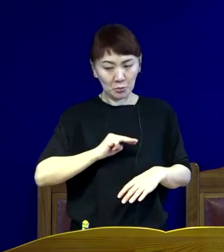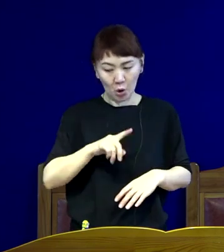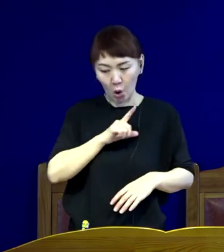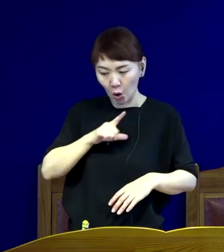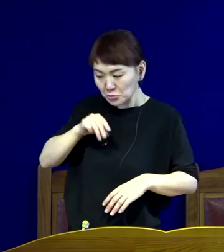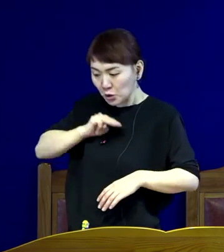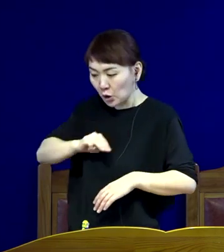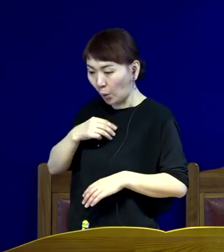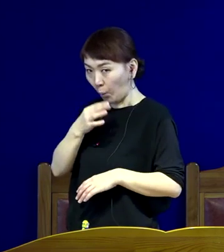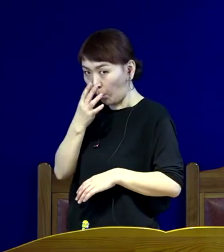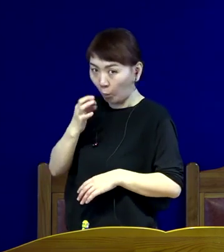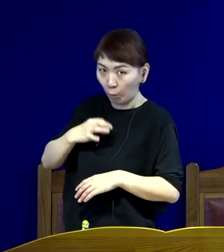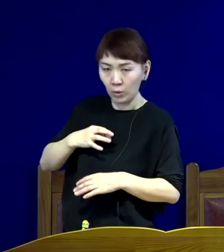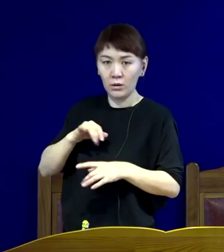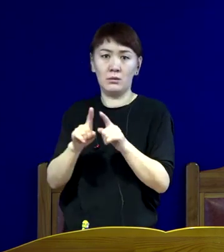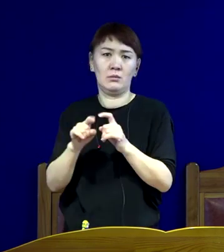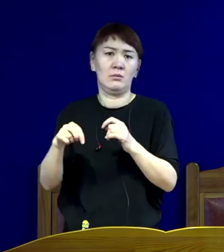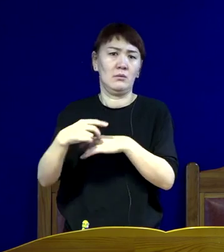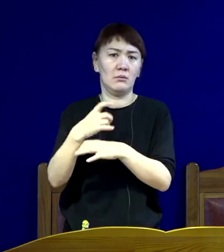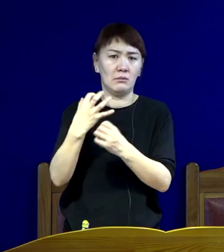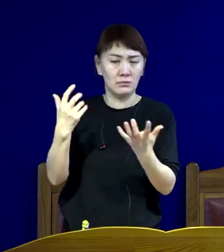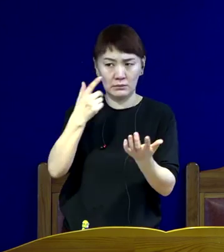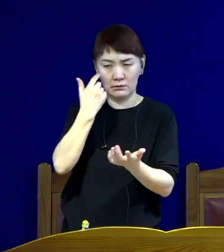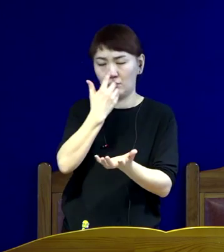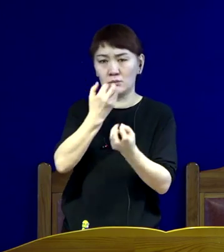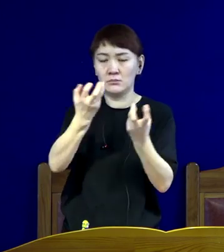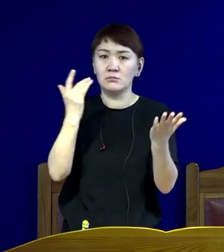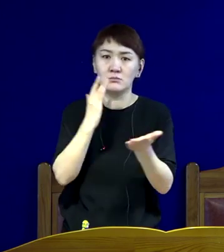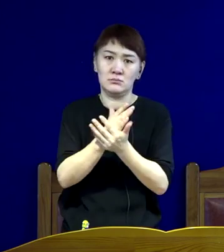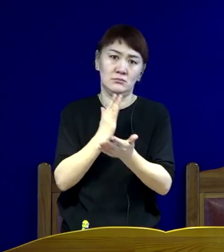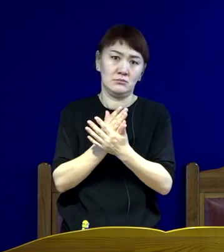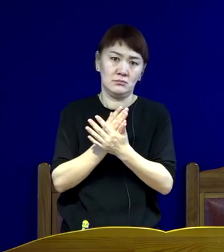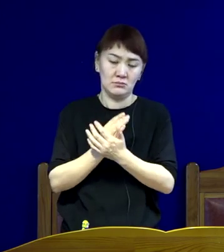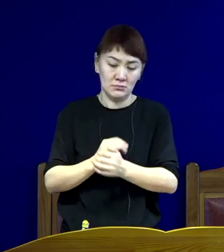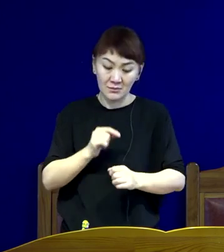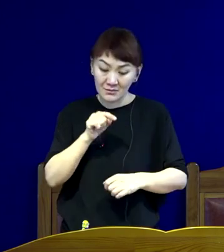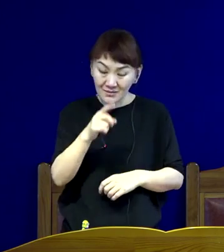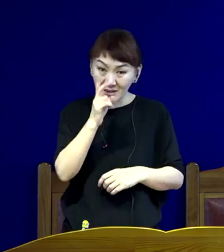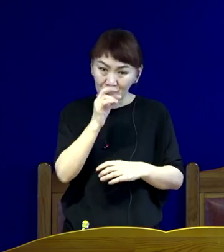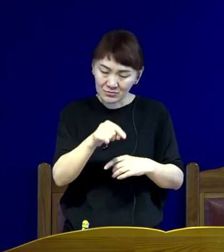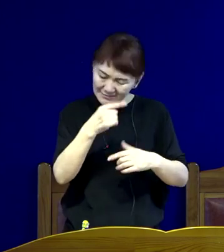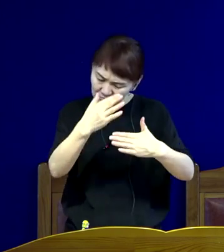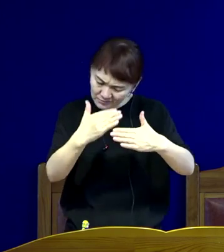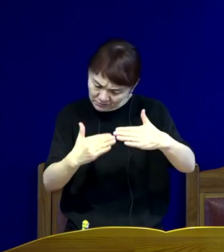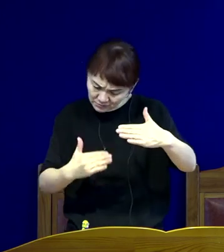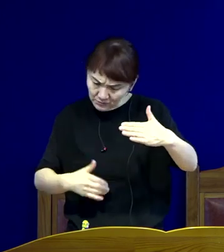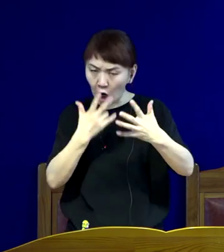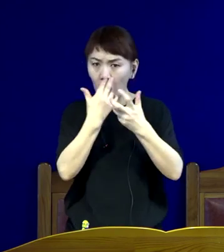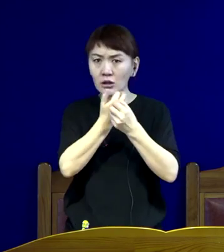уншаад үзээрэй. Олон зүйл гарч байгаа. 3-р ишлээс эхлээ харах юм бол за